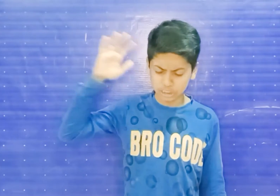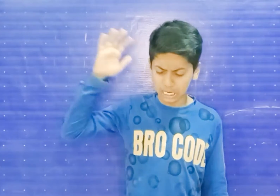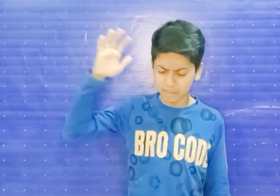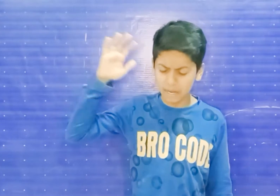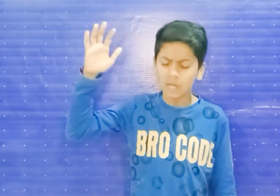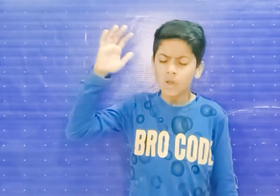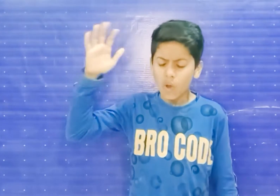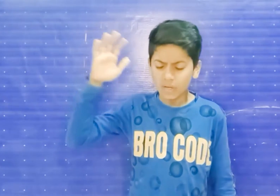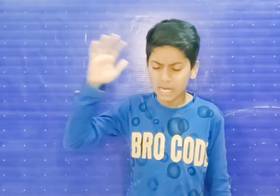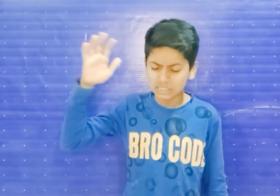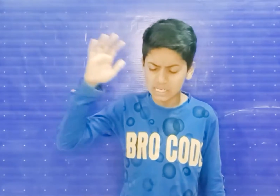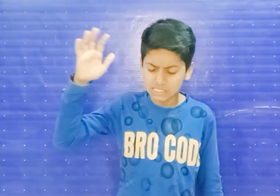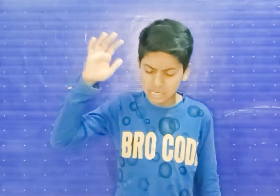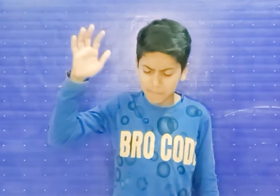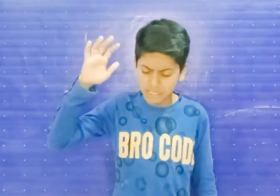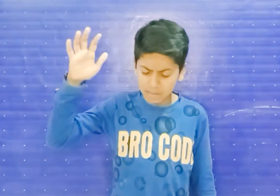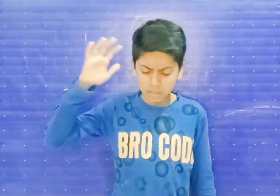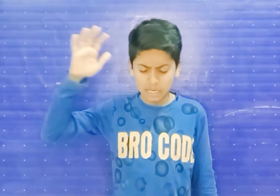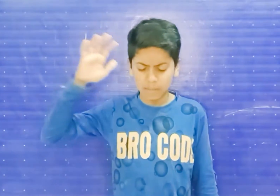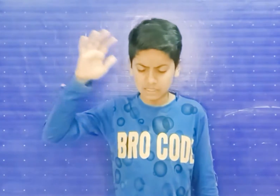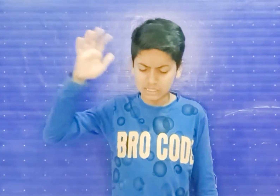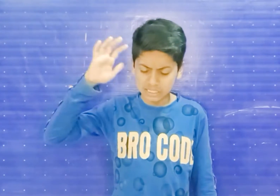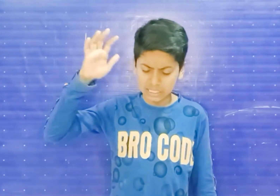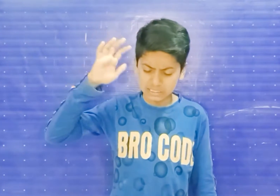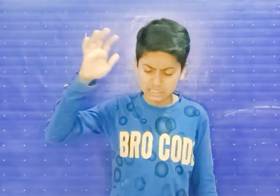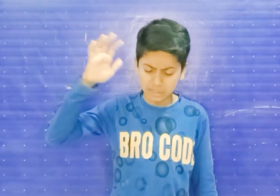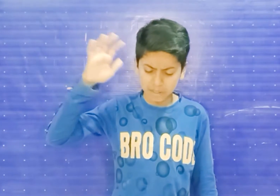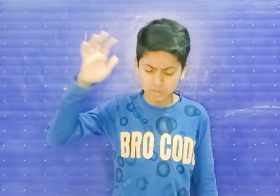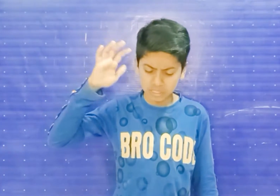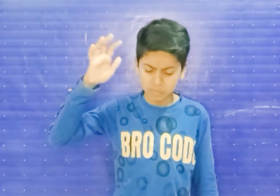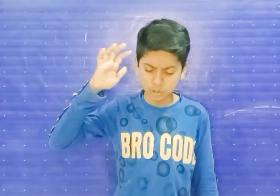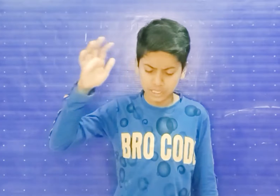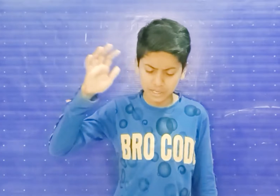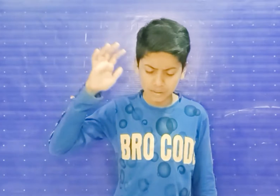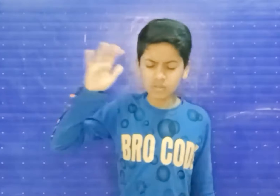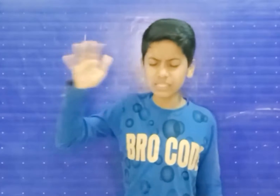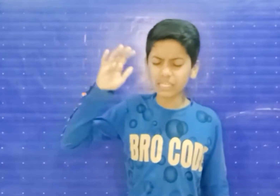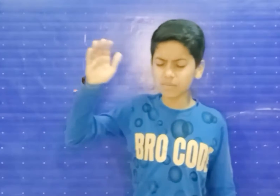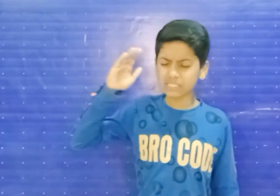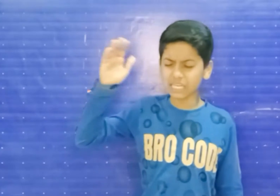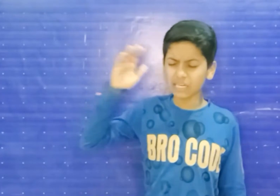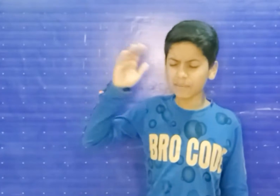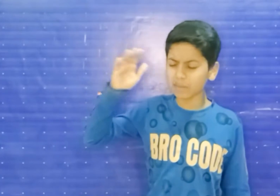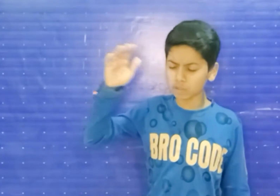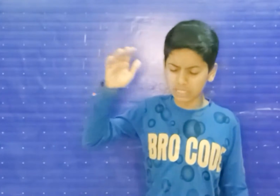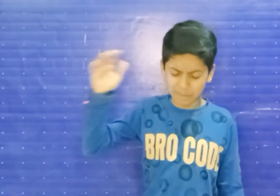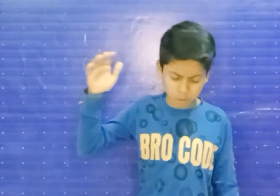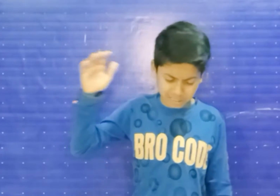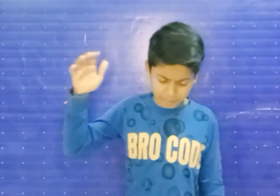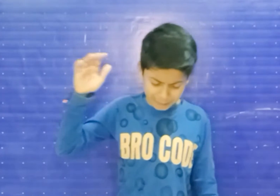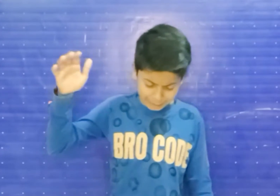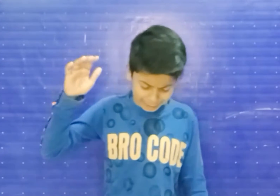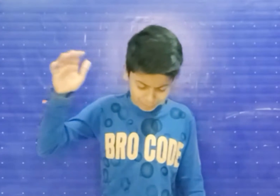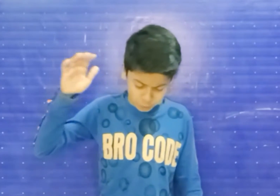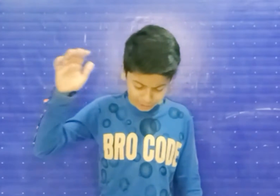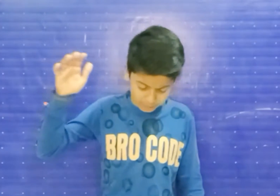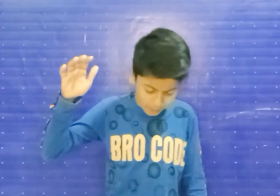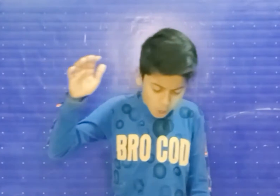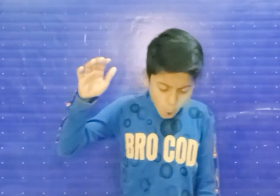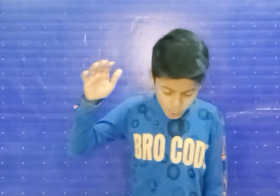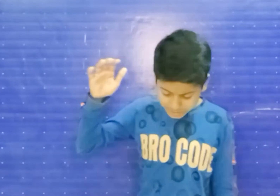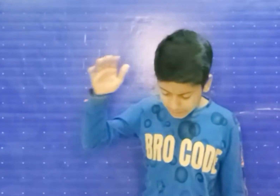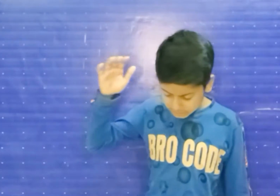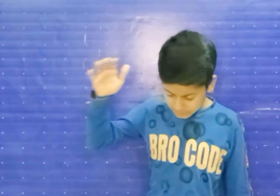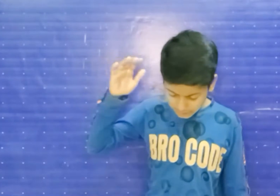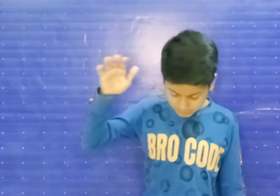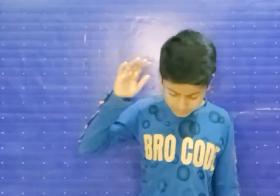बक गाटी का वो सागर बा और आंदल दस केर पंडल बुंडल बा चंद लिका जिन तरीका कौन तरह बुशे हुजी करो बस लल बारे बोश करे वो टका बक गाटी का वो सागर